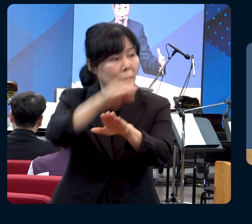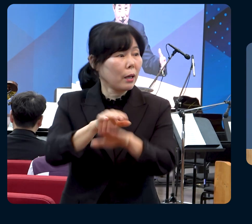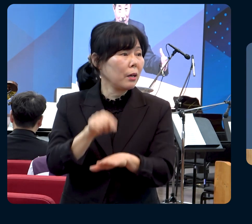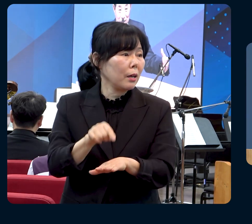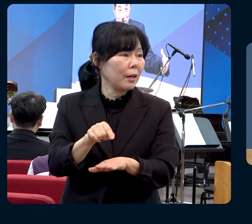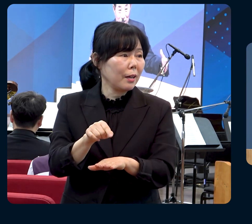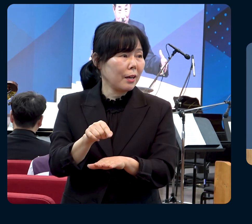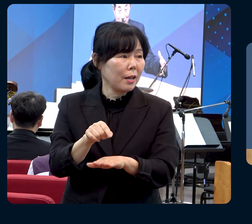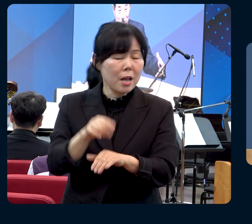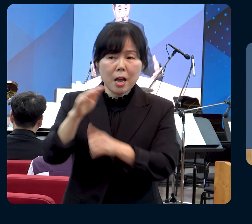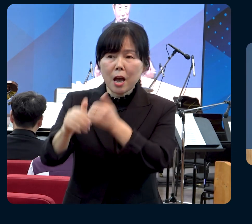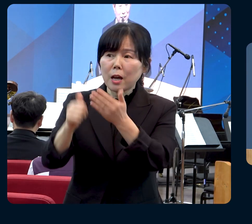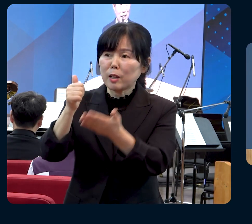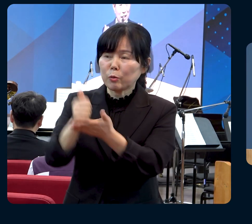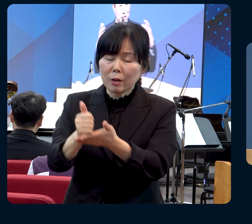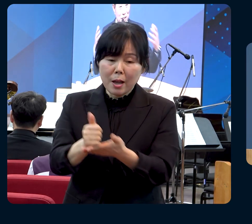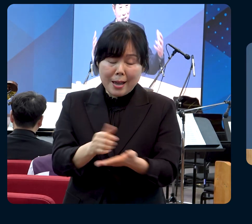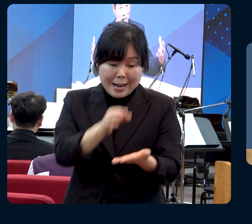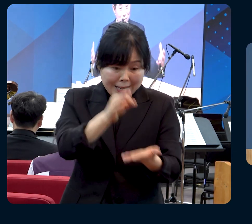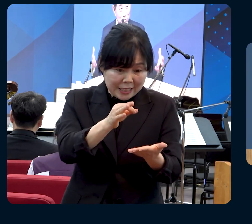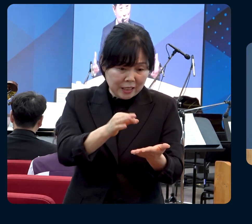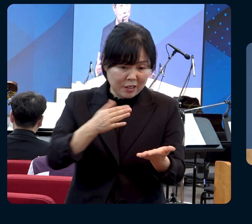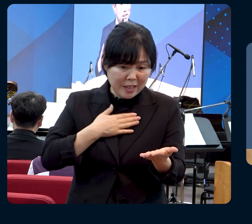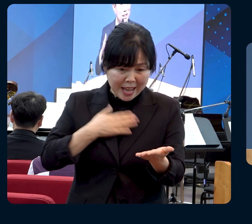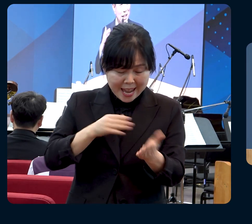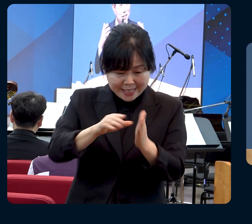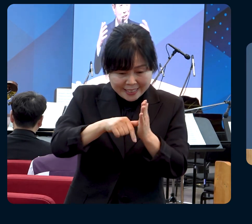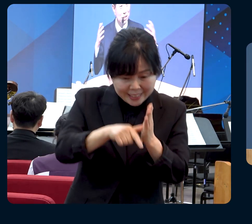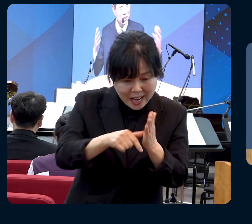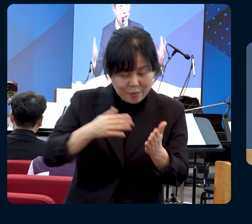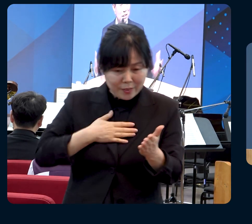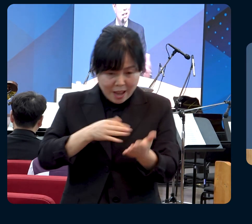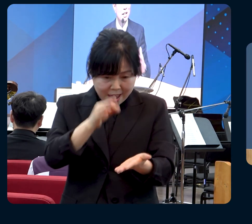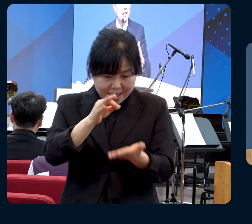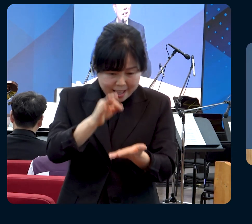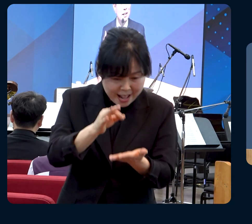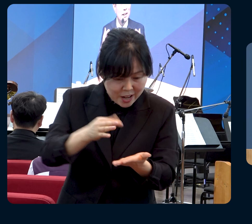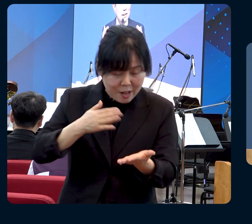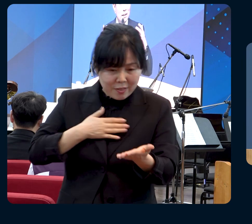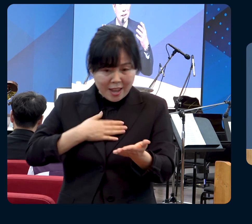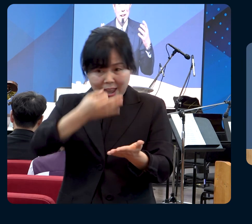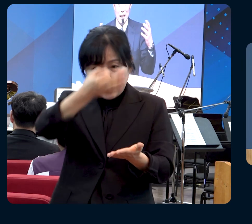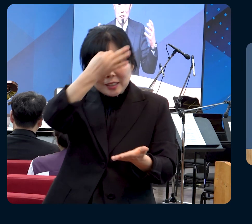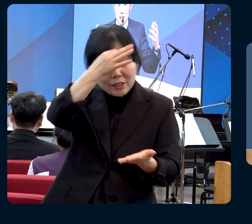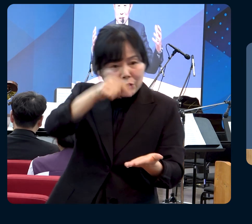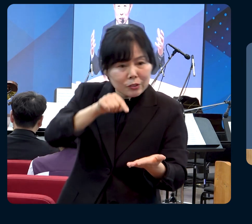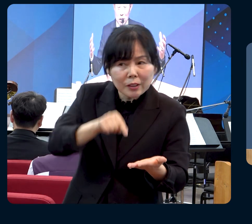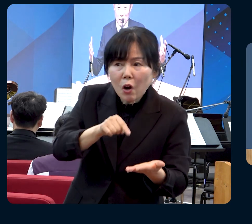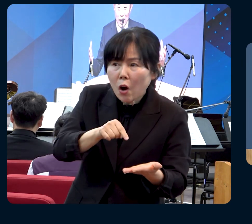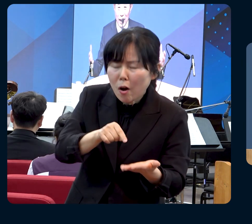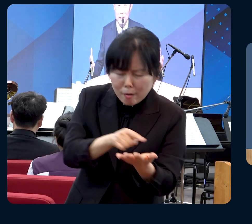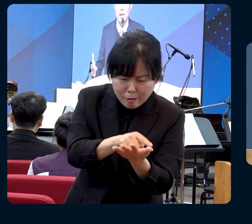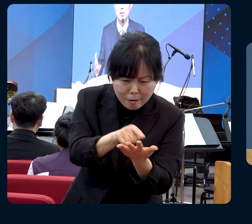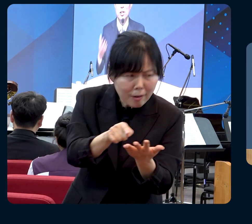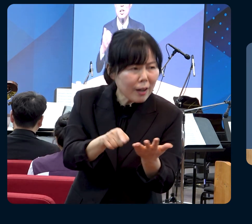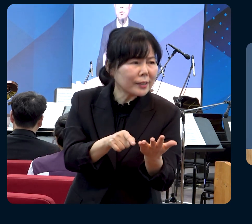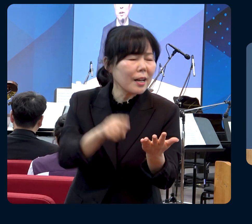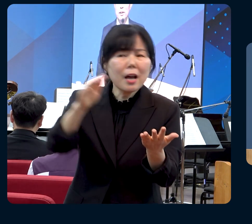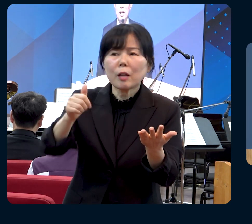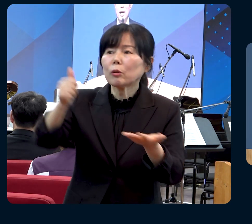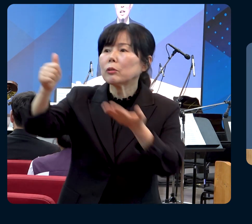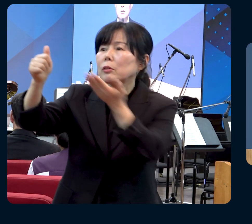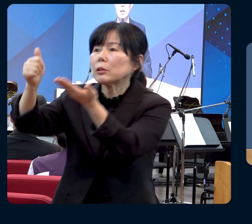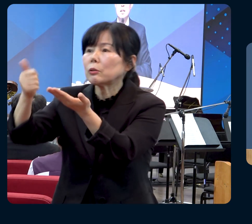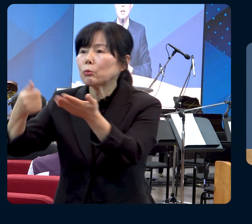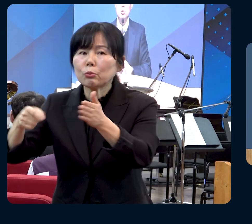하나님께 가장 가치 있는 시간, 가치 있는 물질, 가치 있는 재능, 이 가치 있는 것들을 다